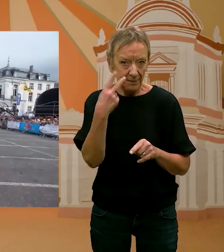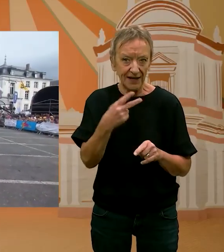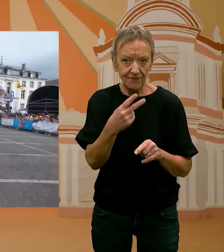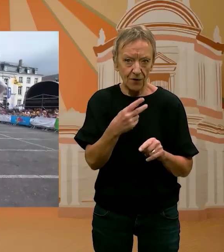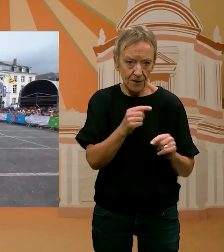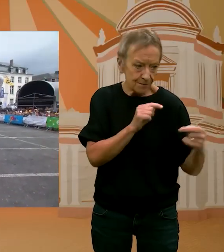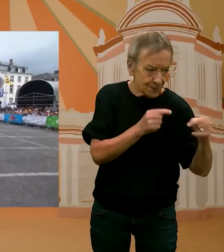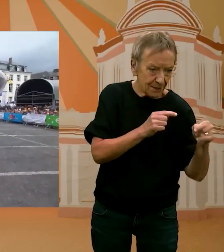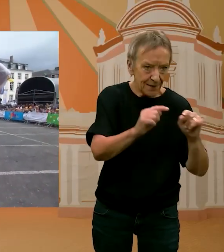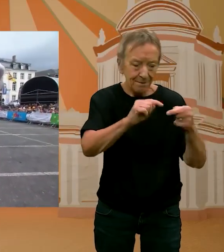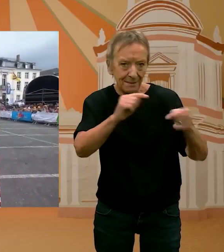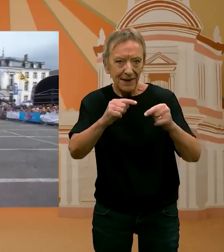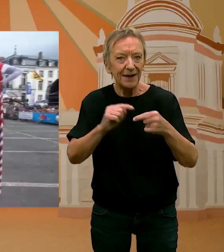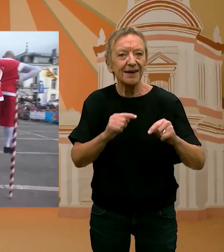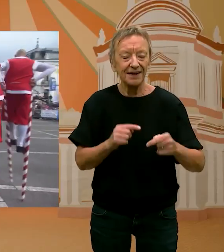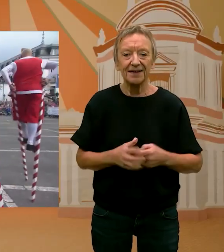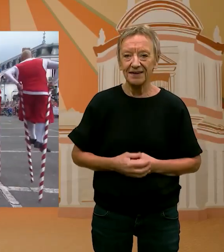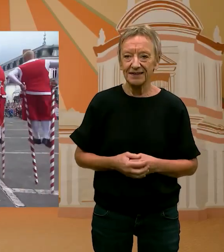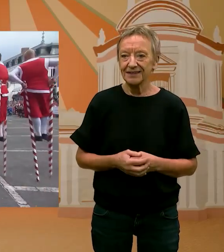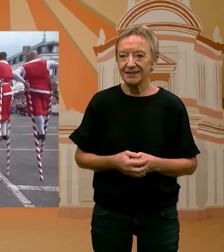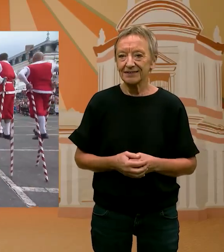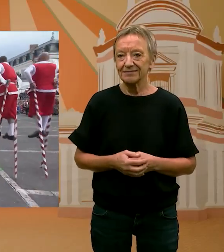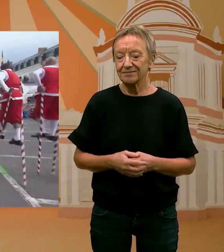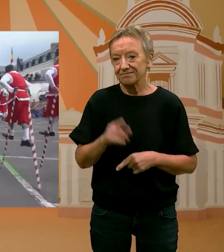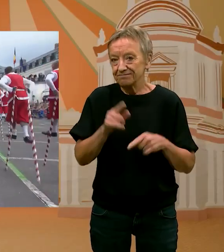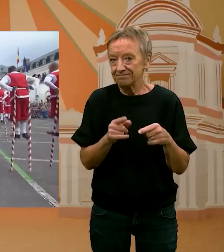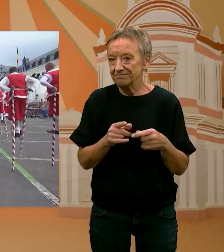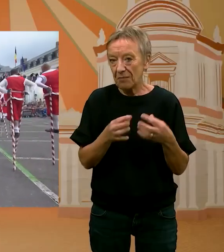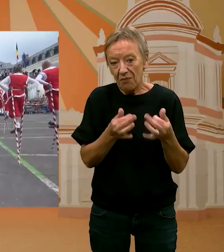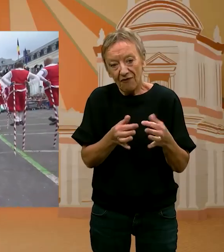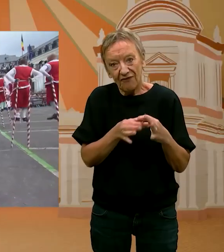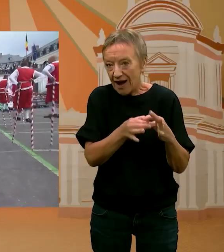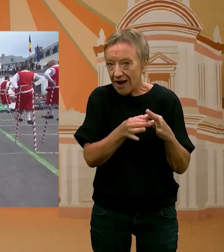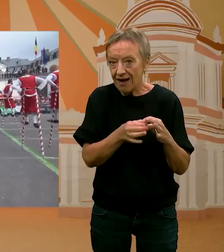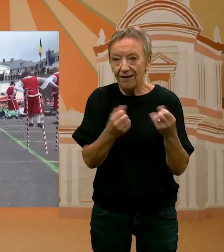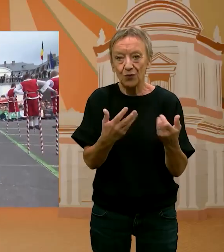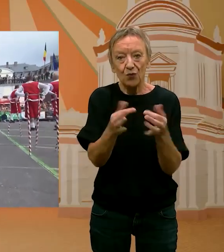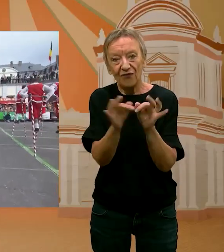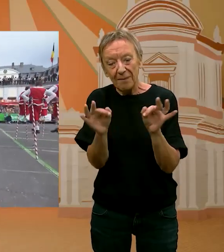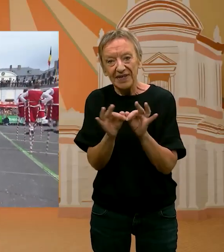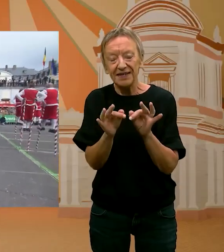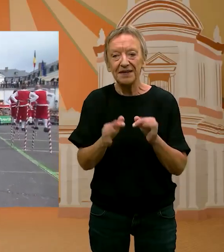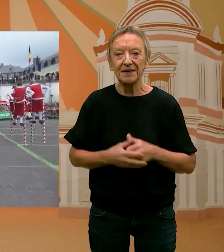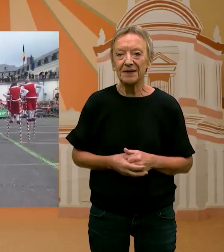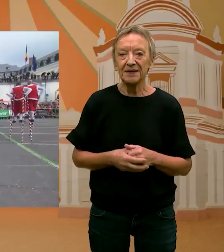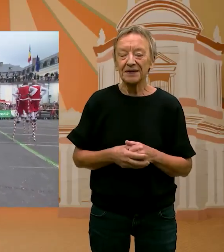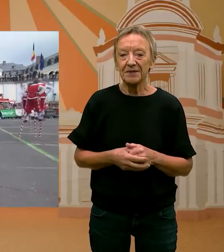voit bien que par affinité, oui, c'est la famille, Alice a raison, c'est toutes ces alliances qui vont